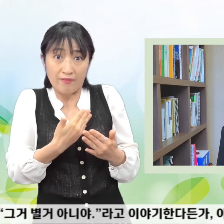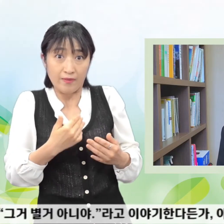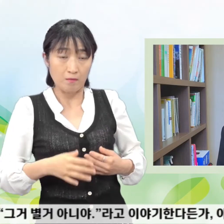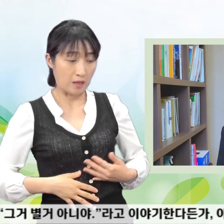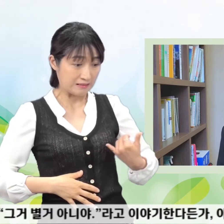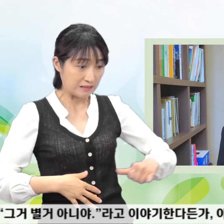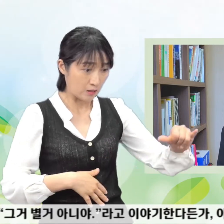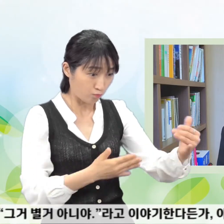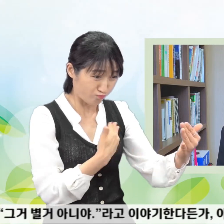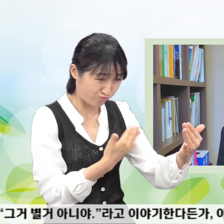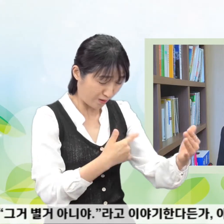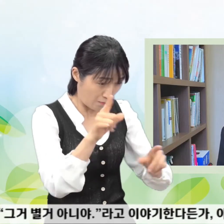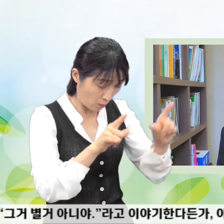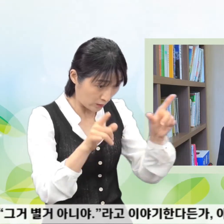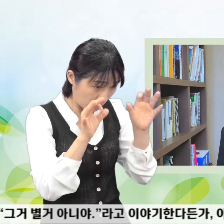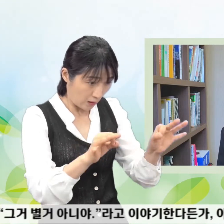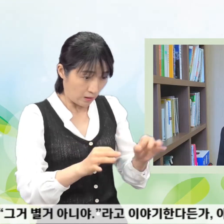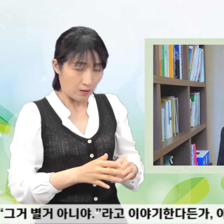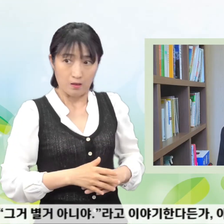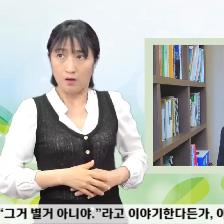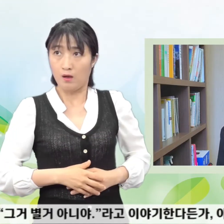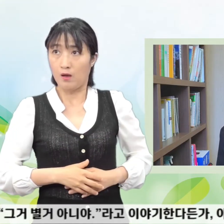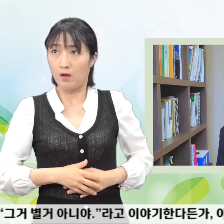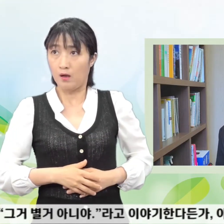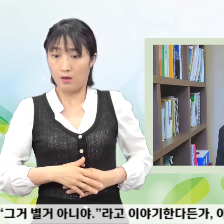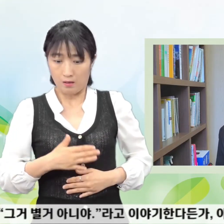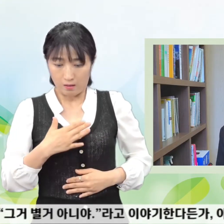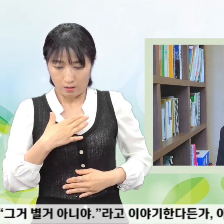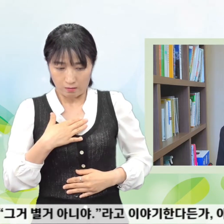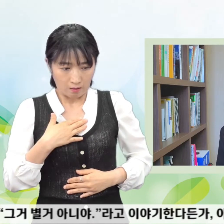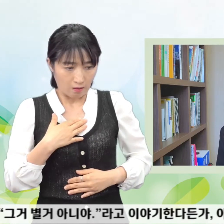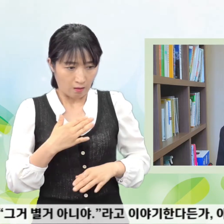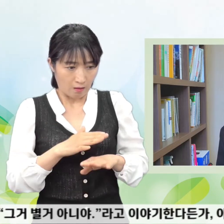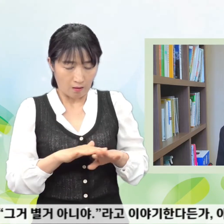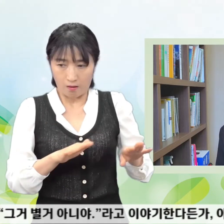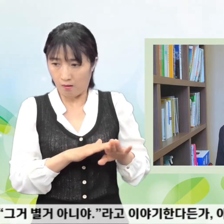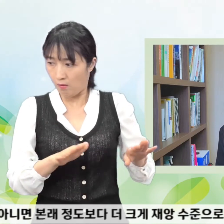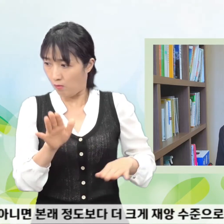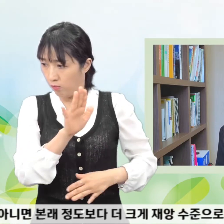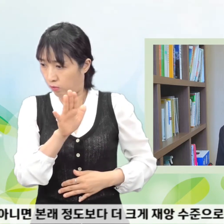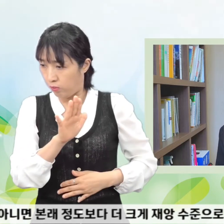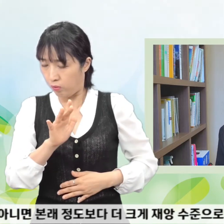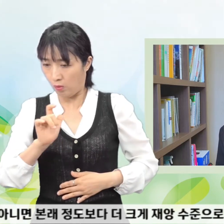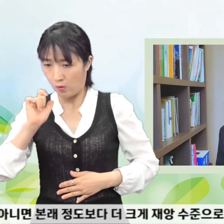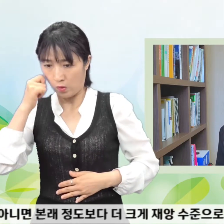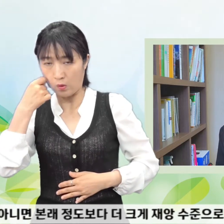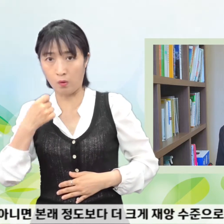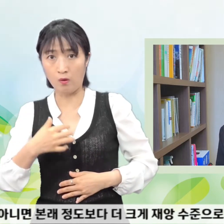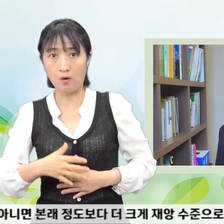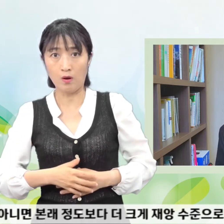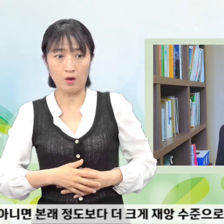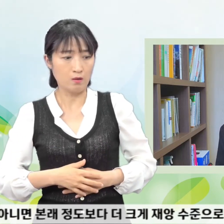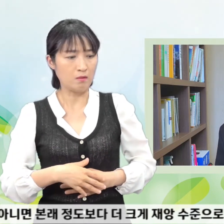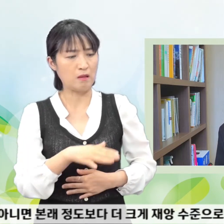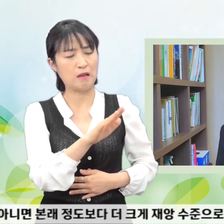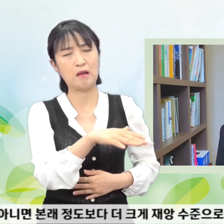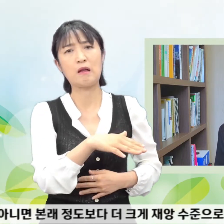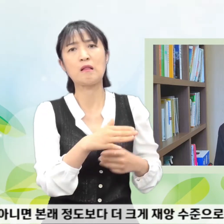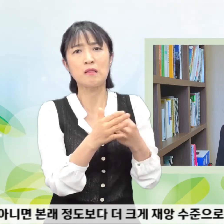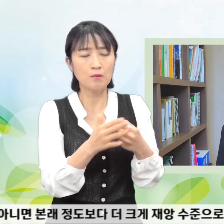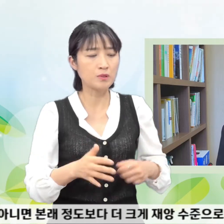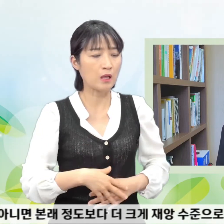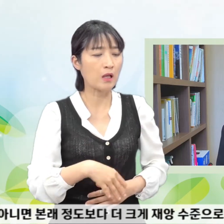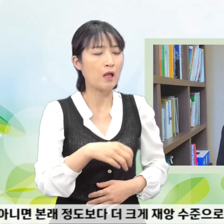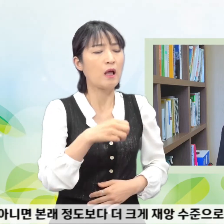별거 아니야 라고 얘기를 한다던가 그러니까 아예 없는 것처럼 취급을 한다던가 아니면 그것보다 더 크게